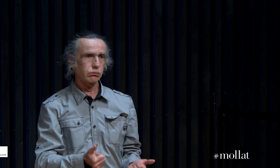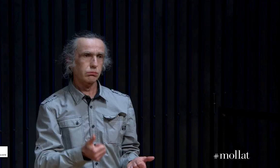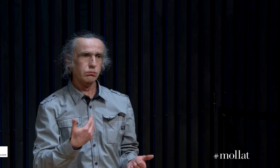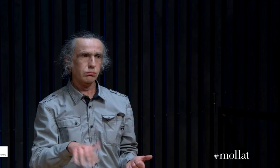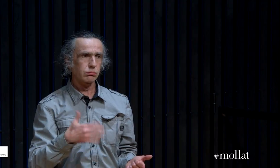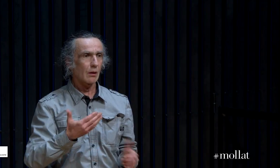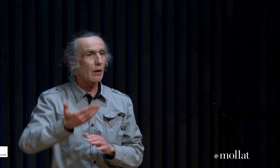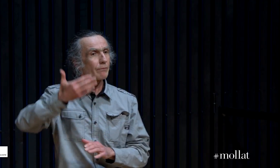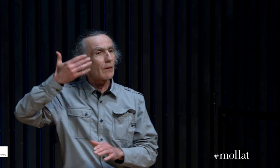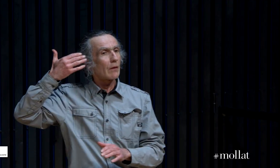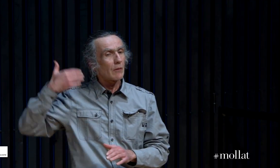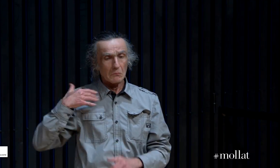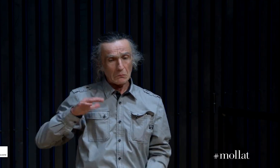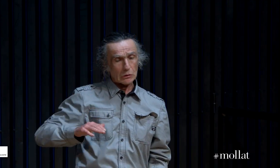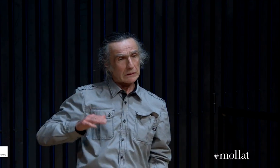le message est envoyé